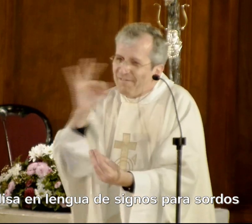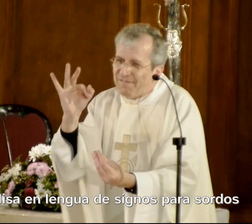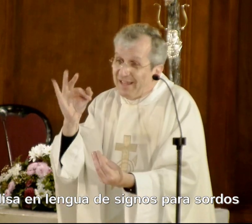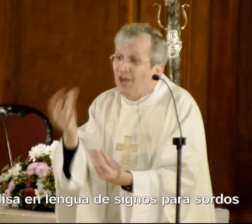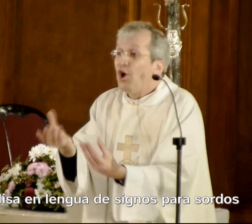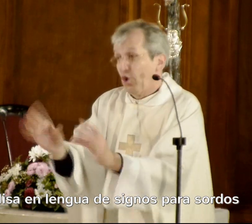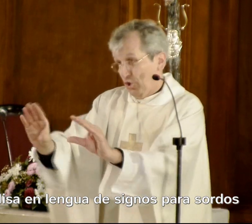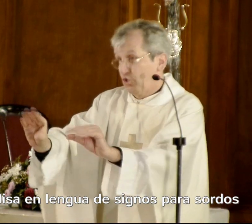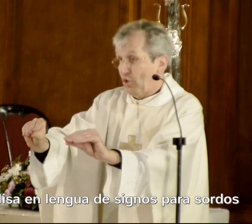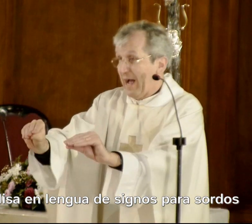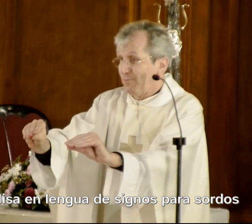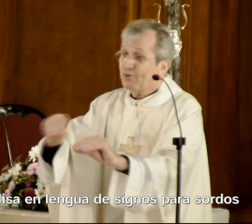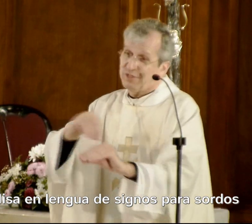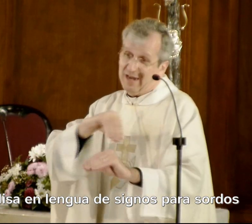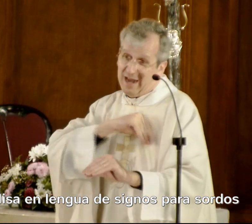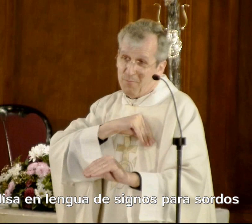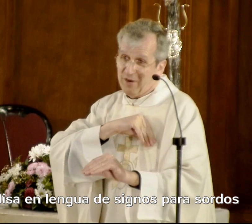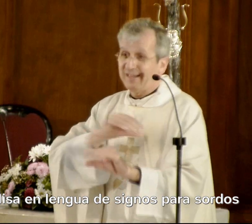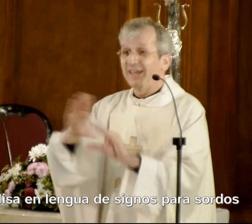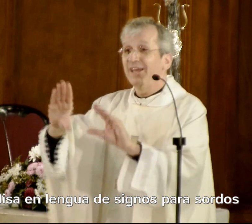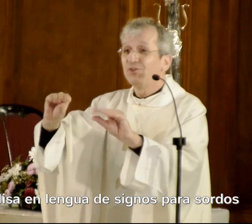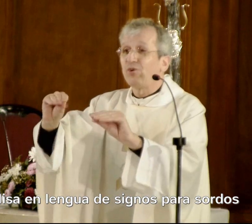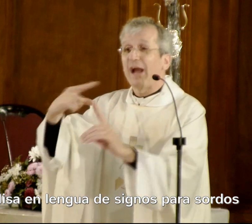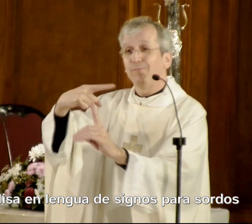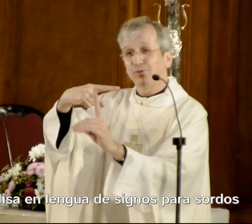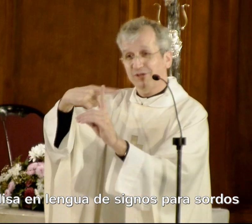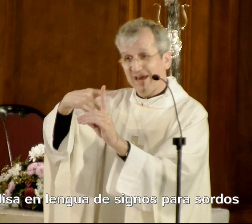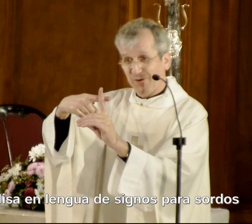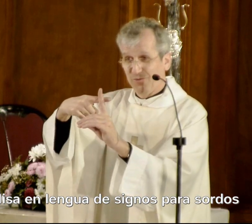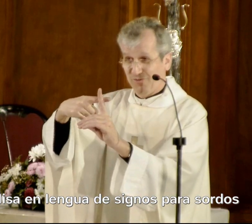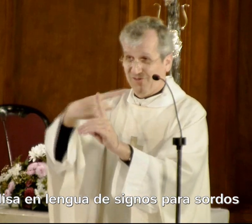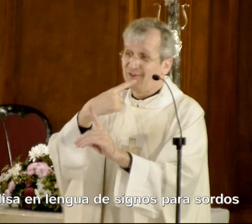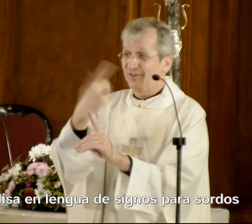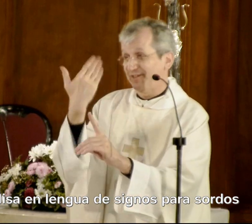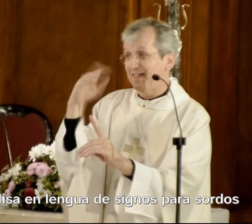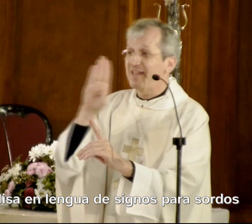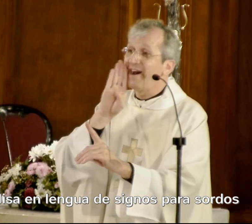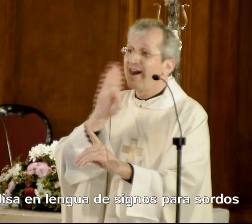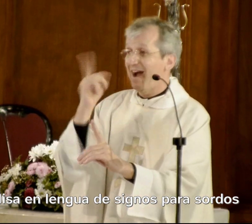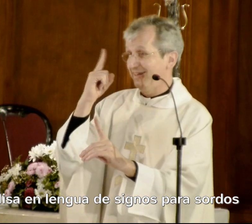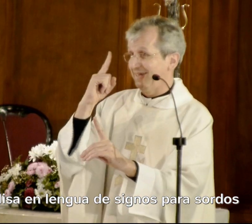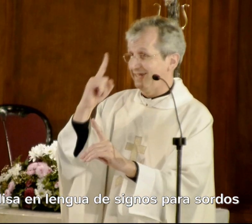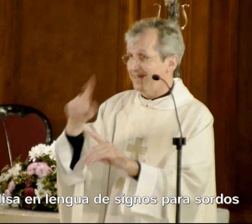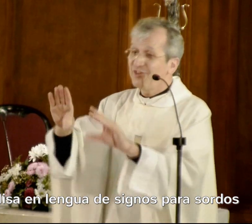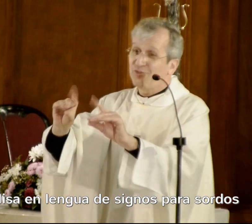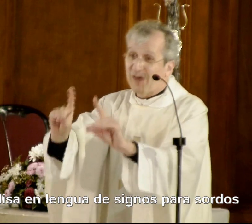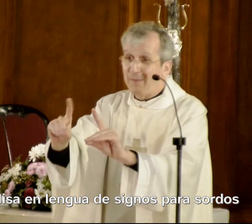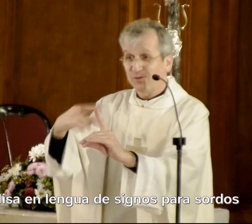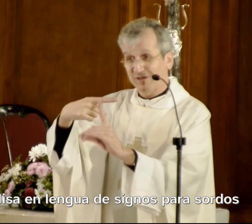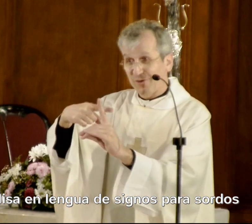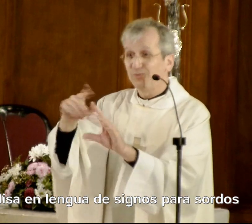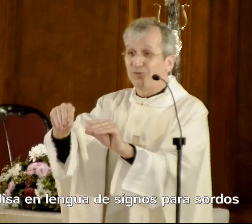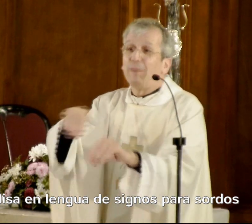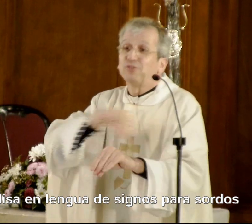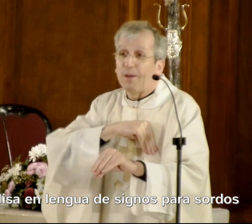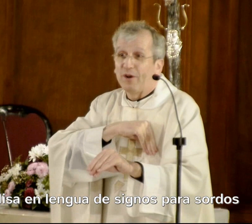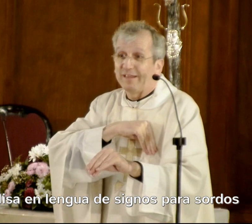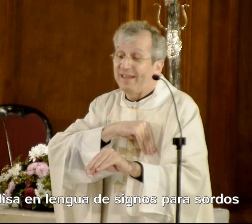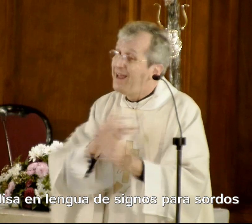fe. Tocamos la muerte, tocamos la cruz, lo que os decía antes, tocamos la cruz, tocamos la muerte.